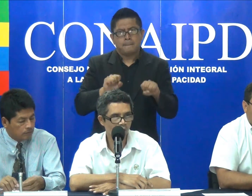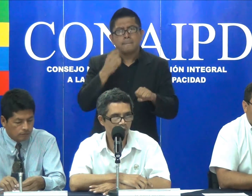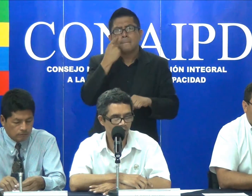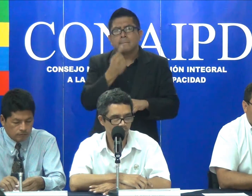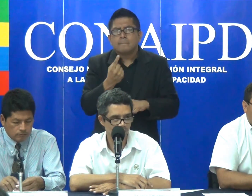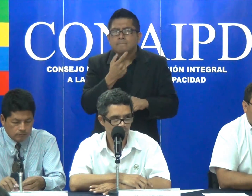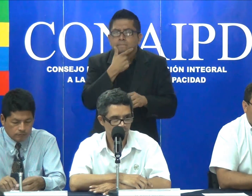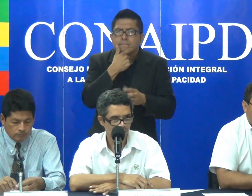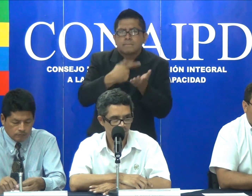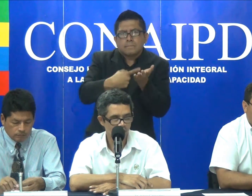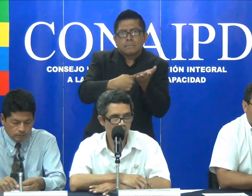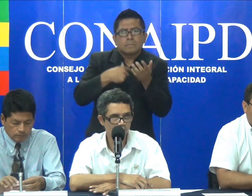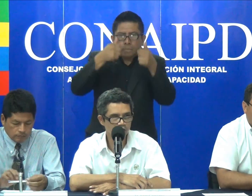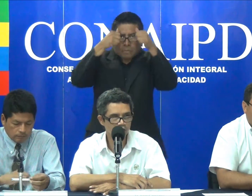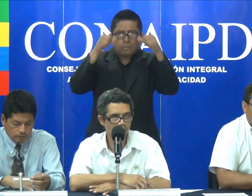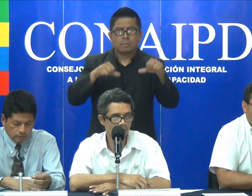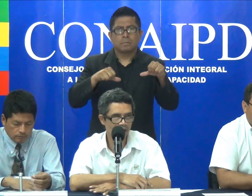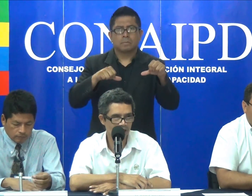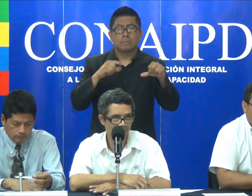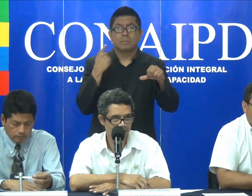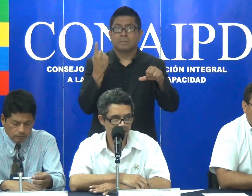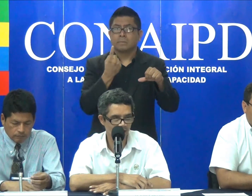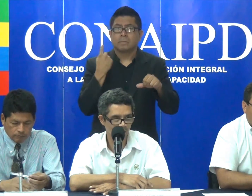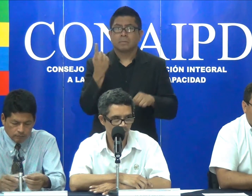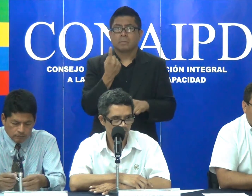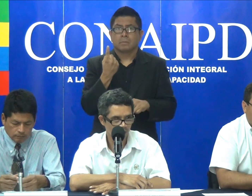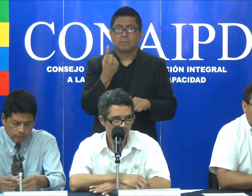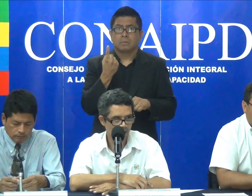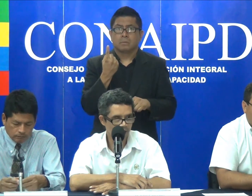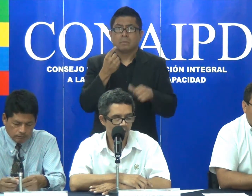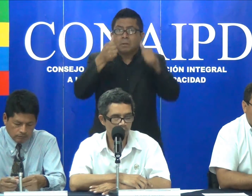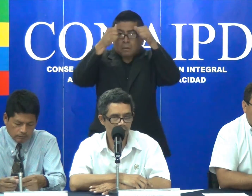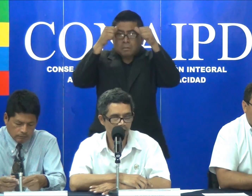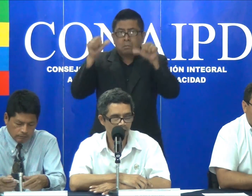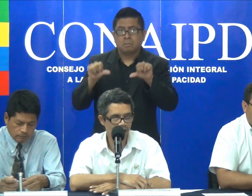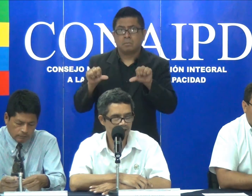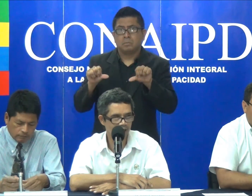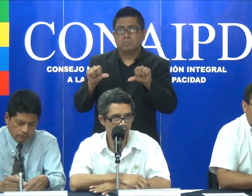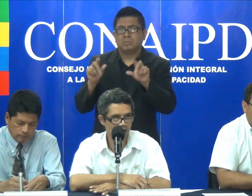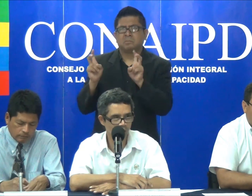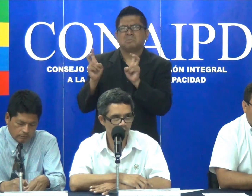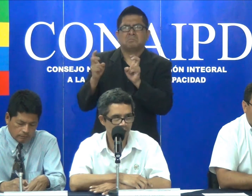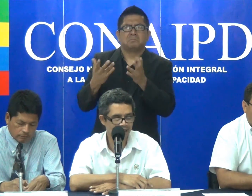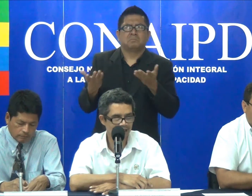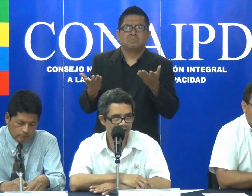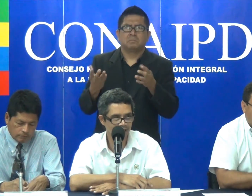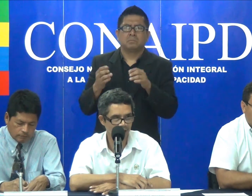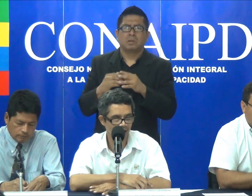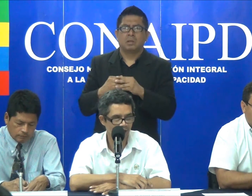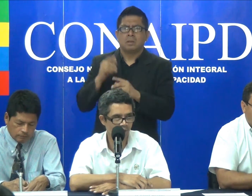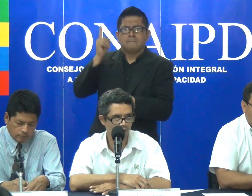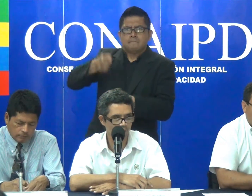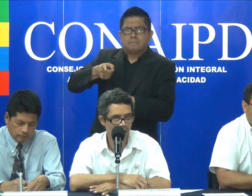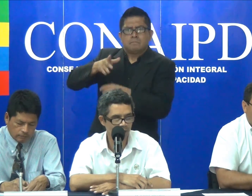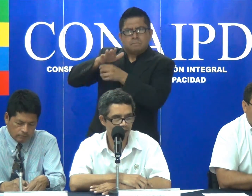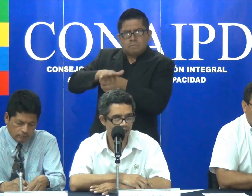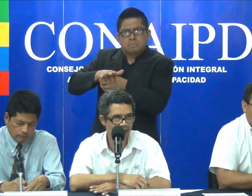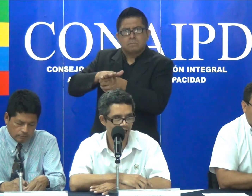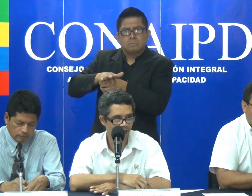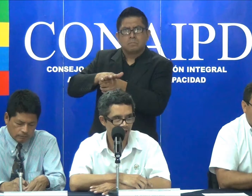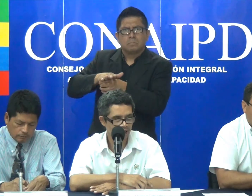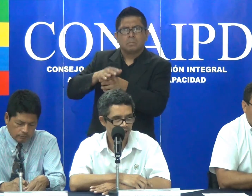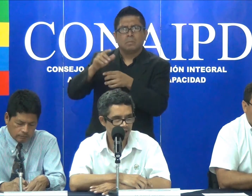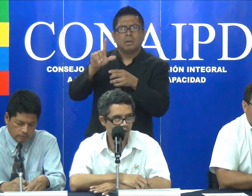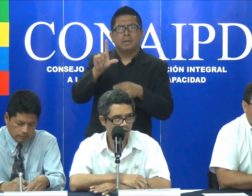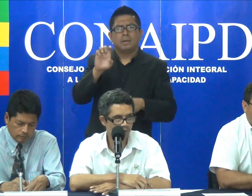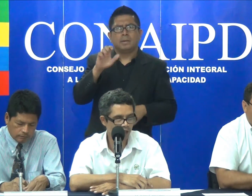un acuerdo, no solamente basado en una situación estricta y formalmente